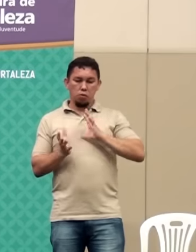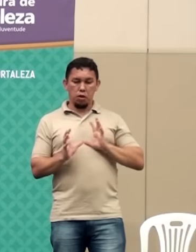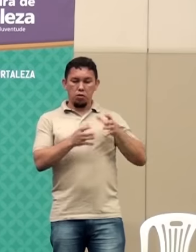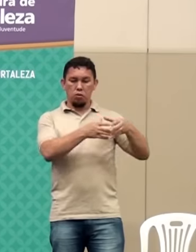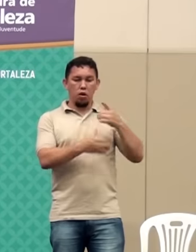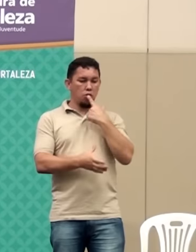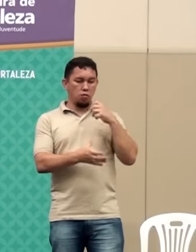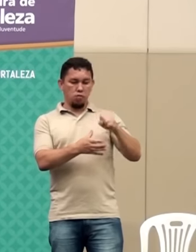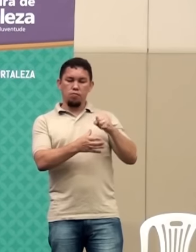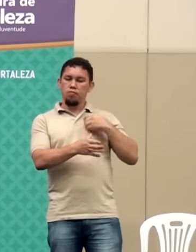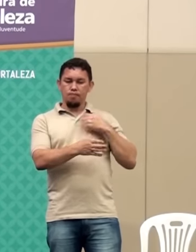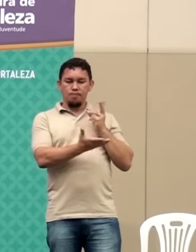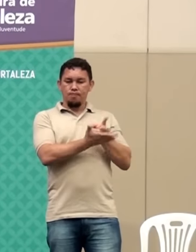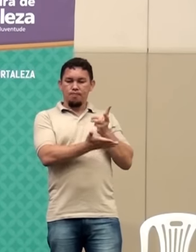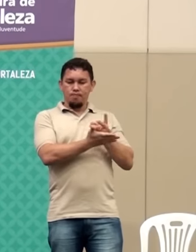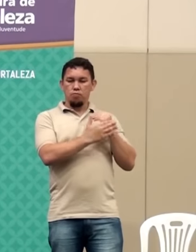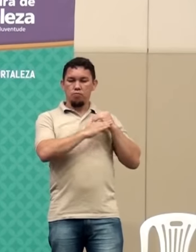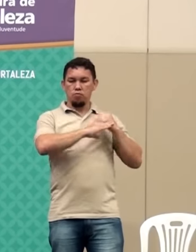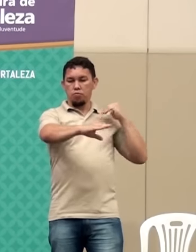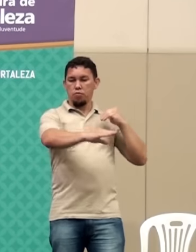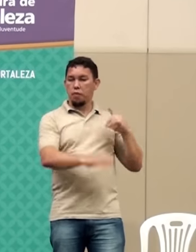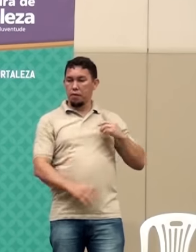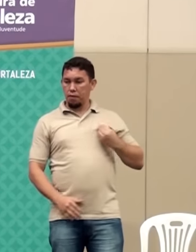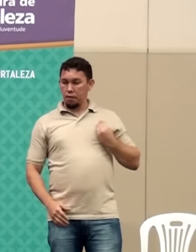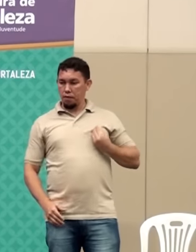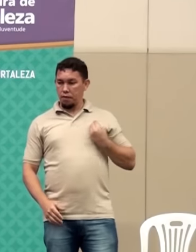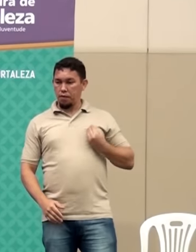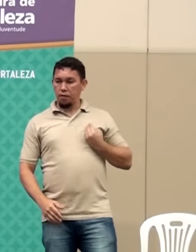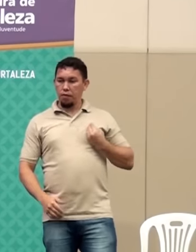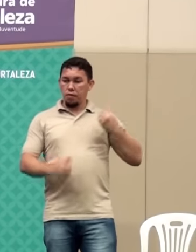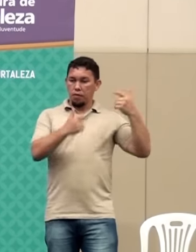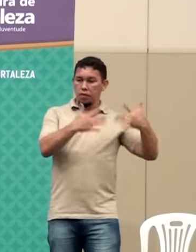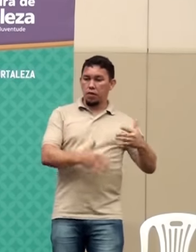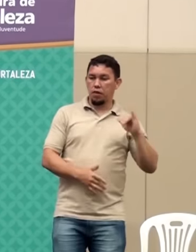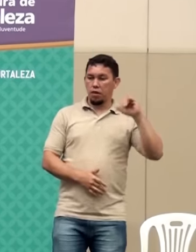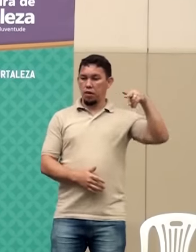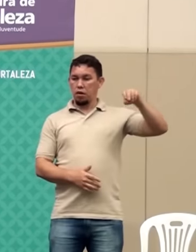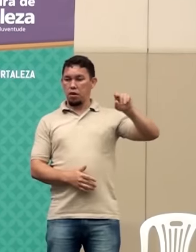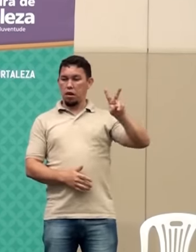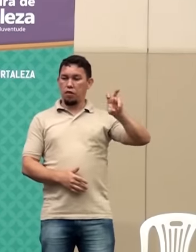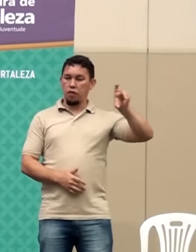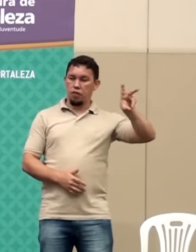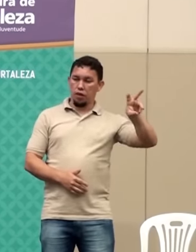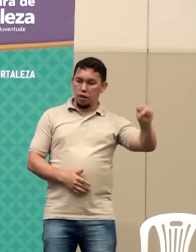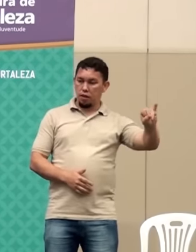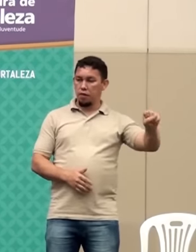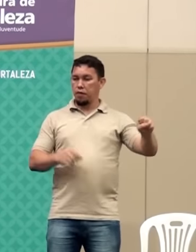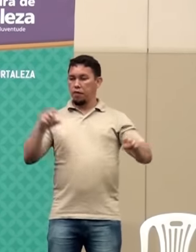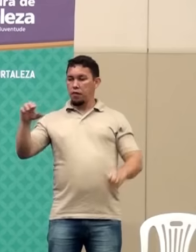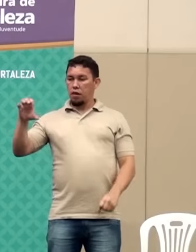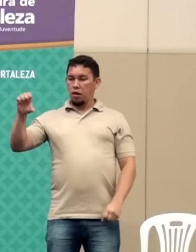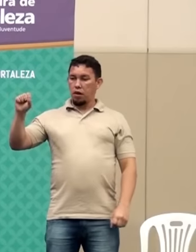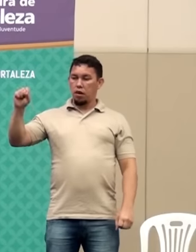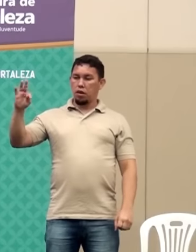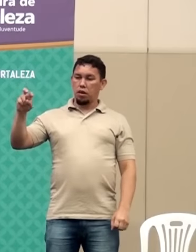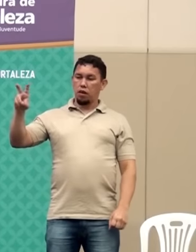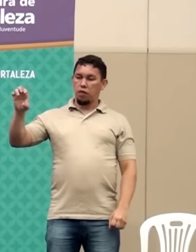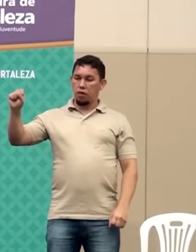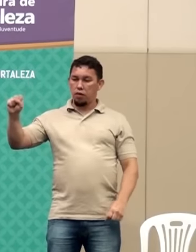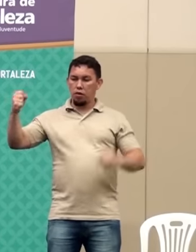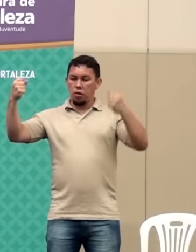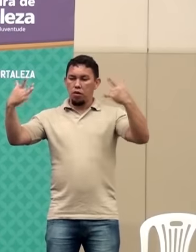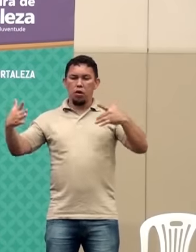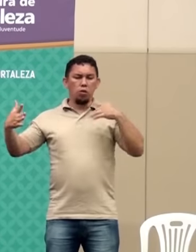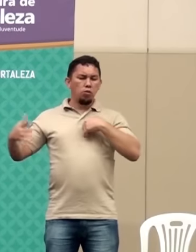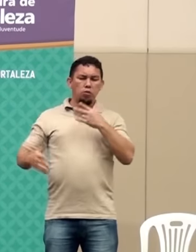são estáveis, tá? Então, esses aí são os critérios de classificação dos ácidos. Quais são os critérios que eu julgo